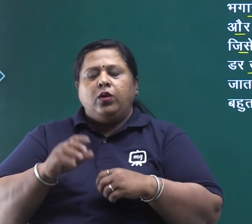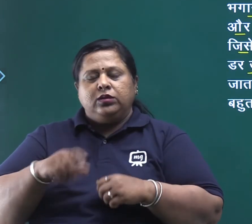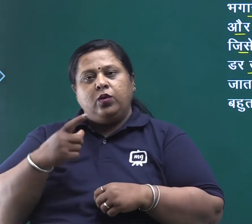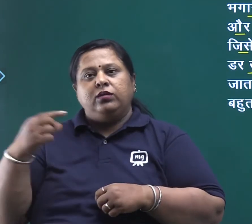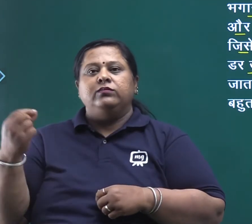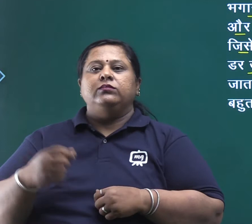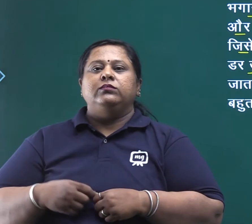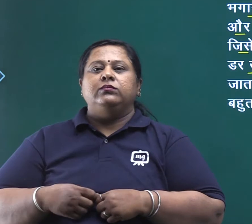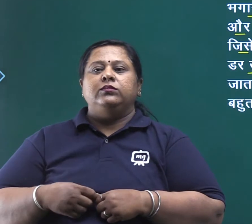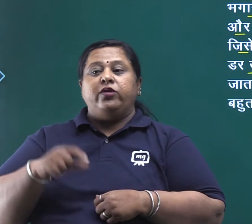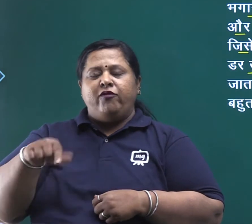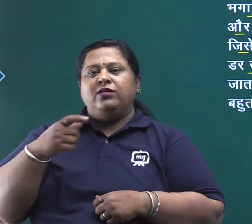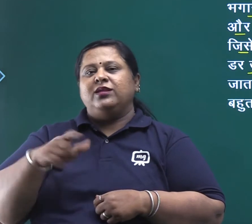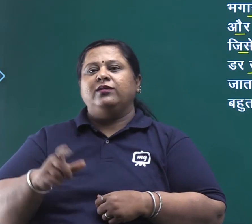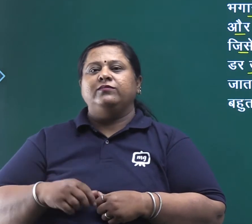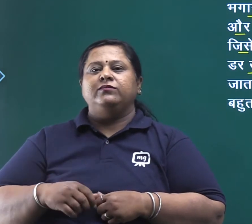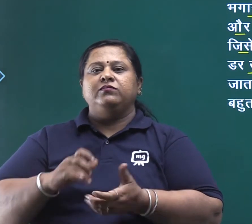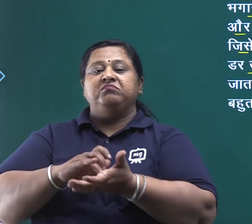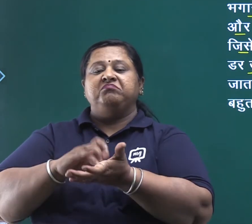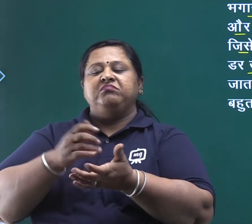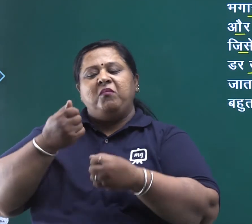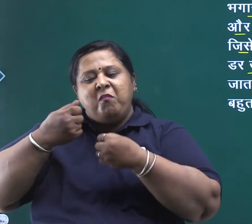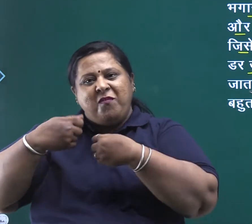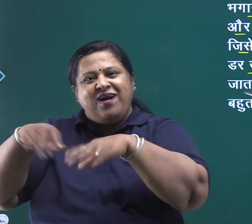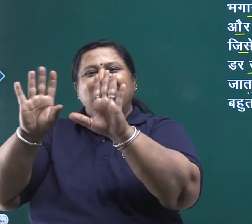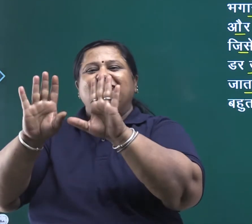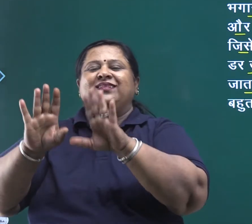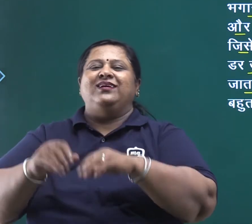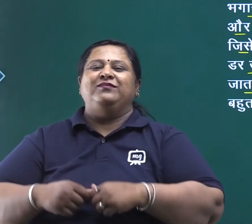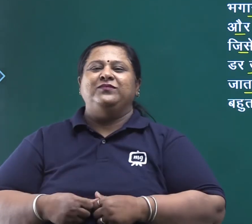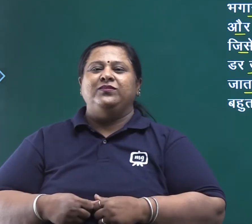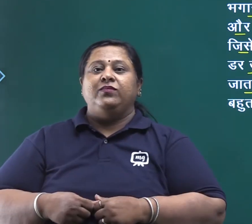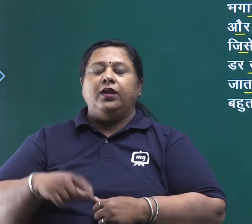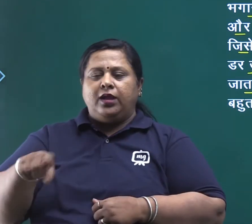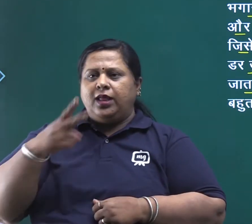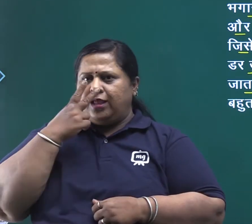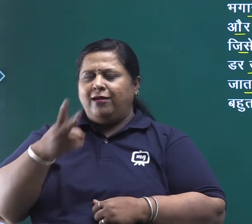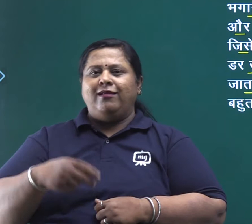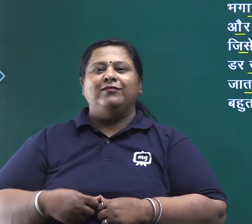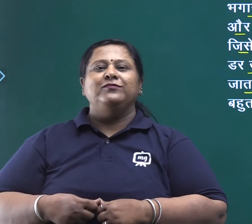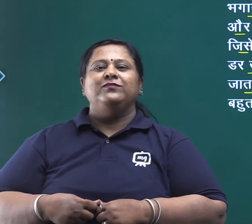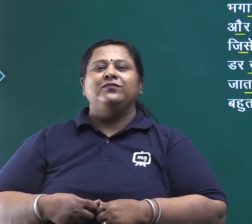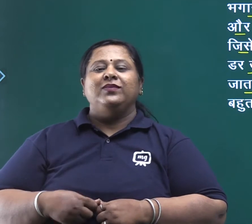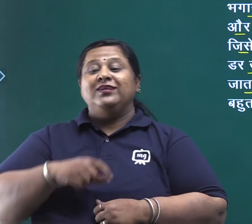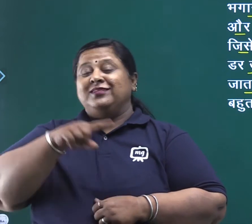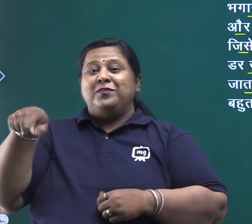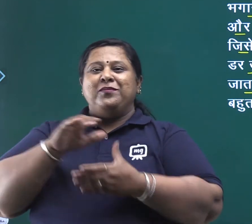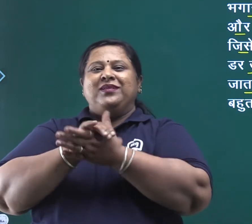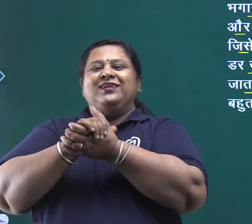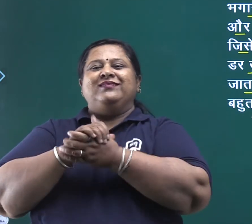तथा वहाँ से भाग जाता है। ये देखकर सभी